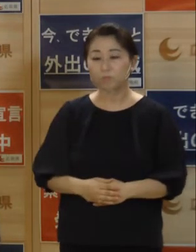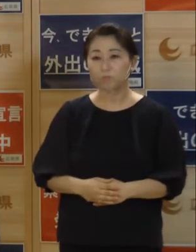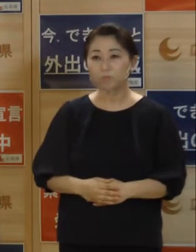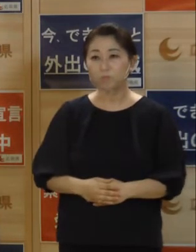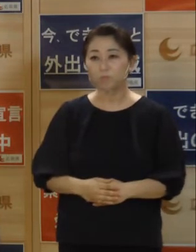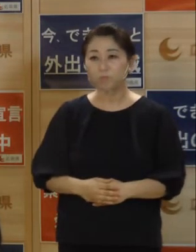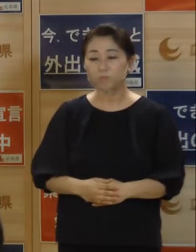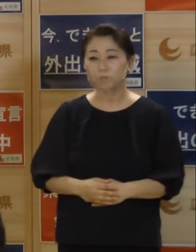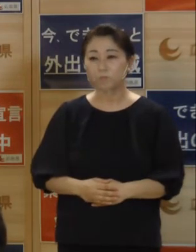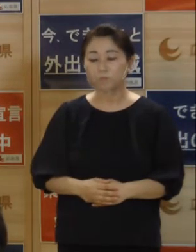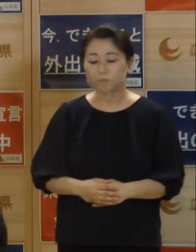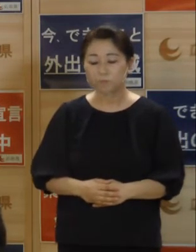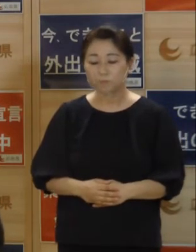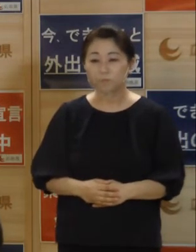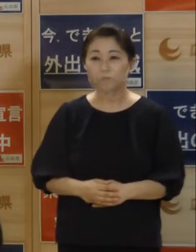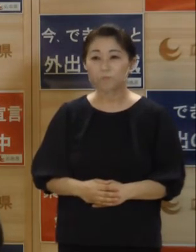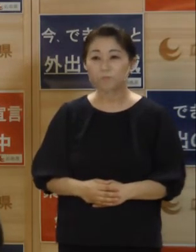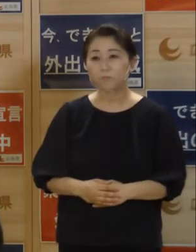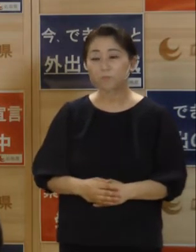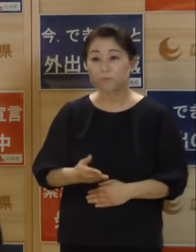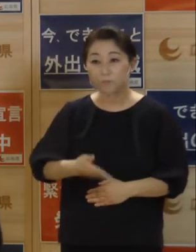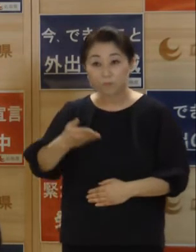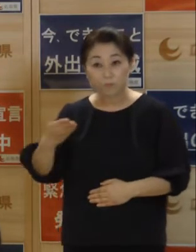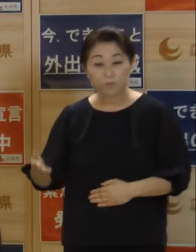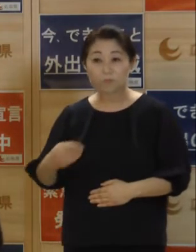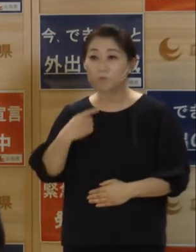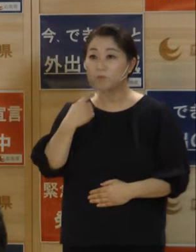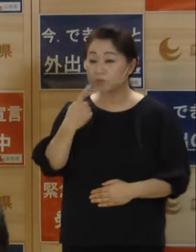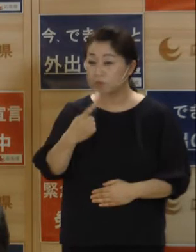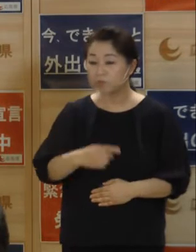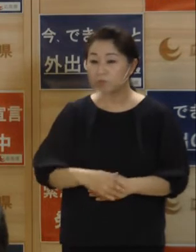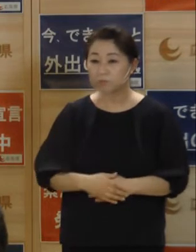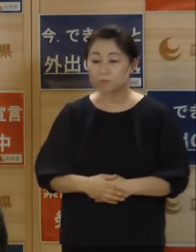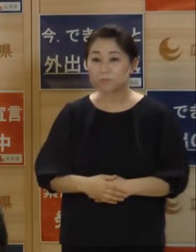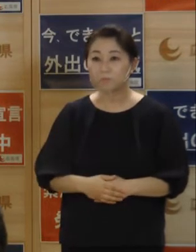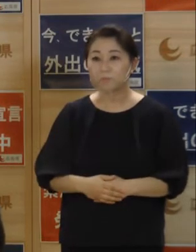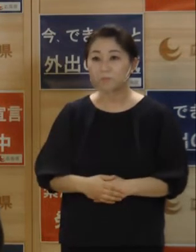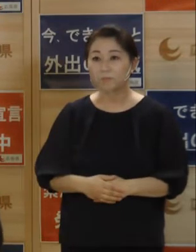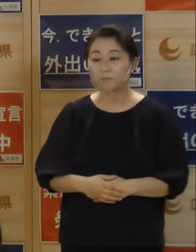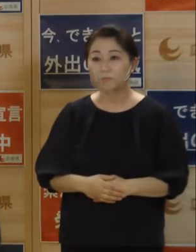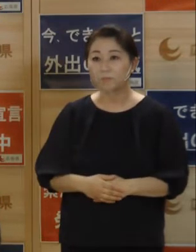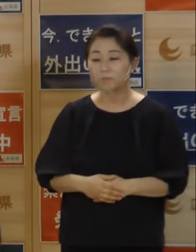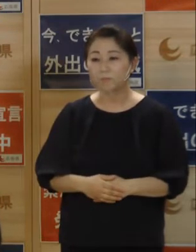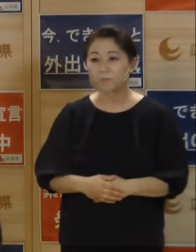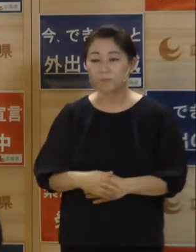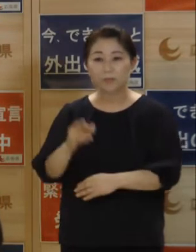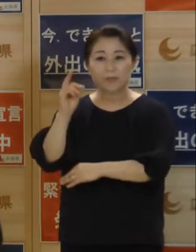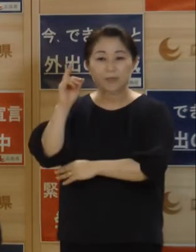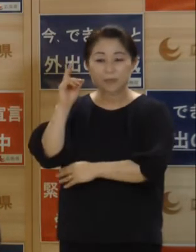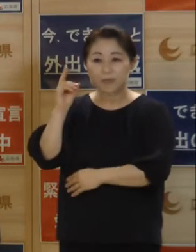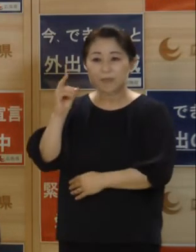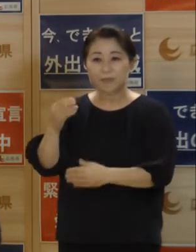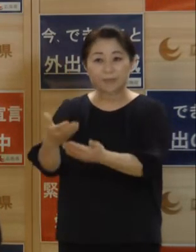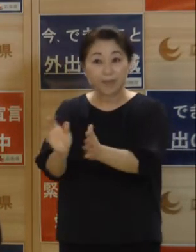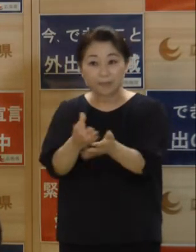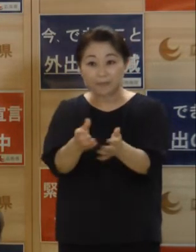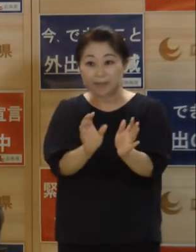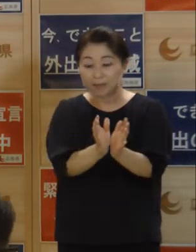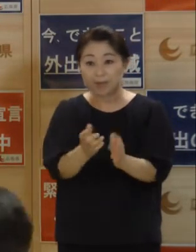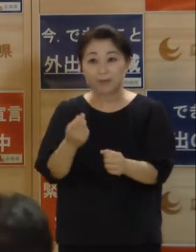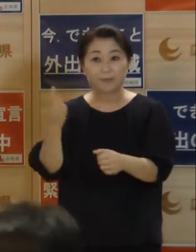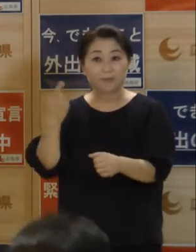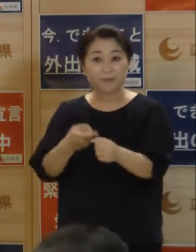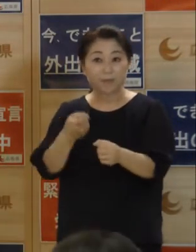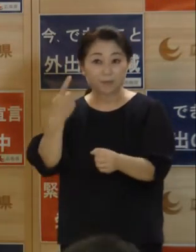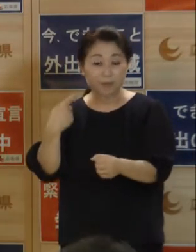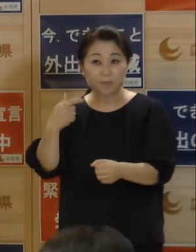。 その政治と関連でもう一点、今度政治資金収支報告書についてお伺いします。各政治団体が昨年分をですね、春先